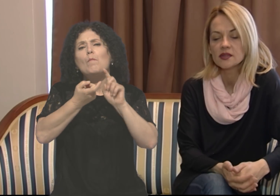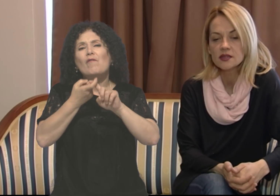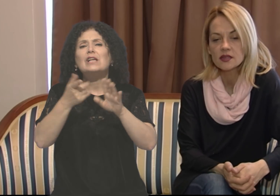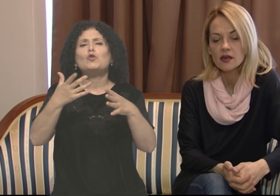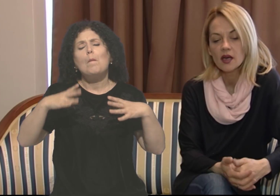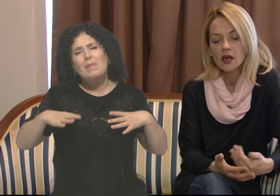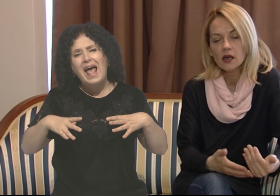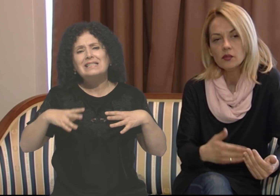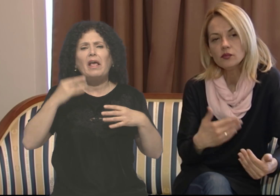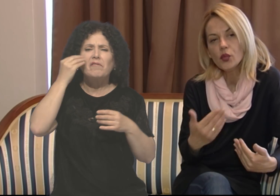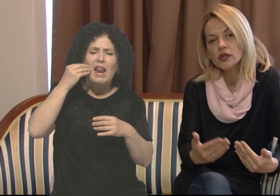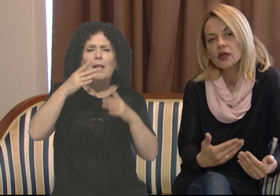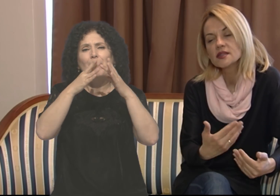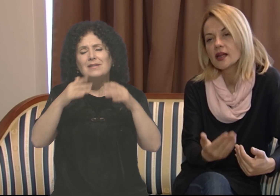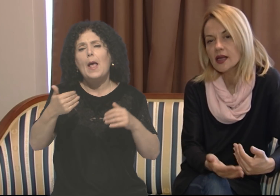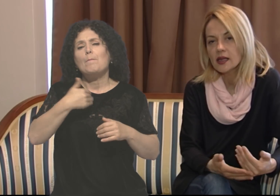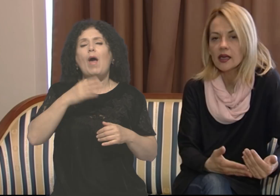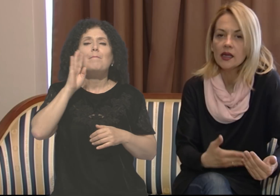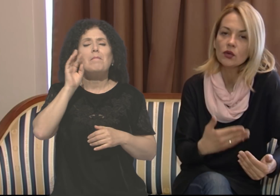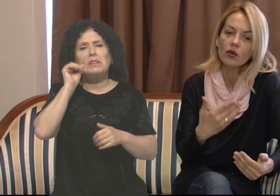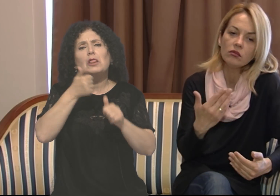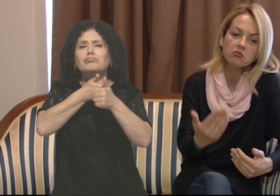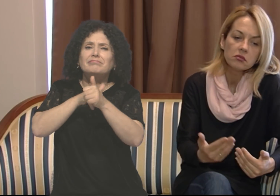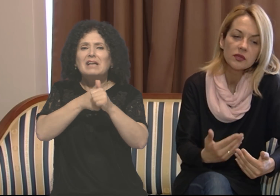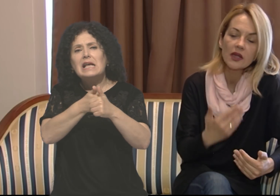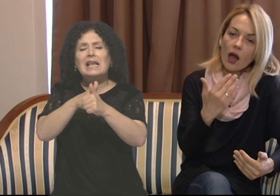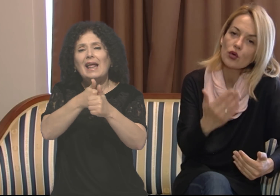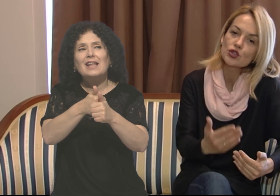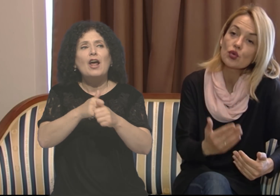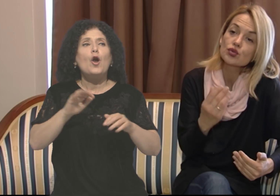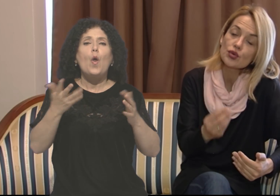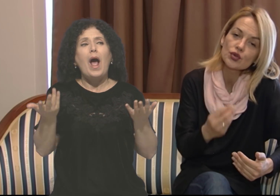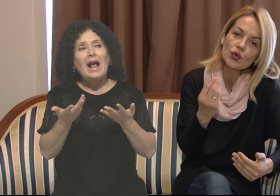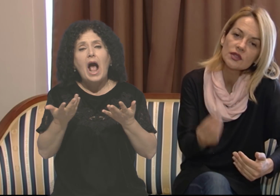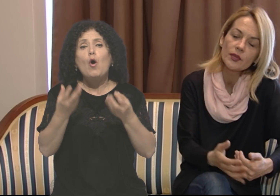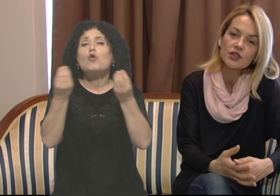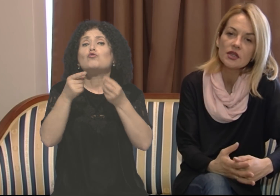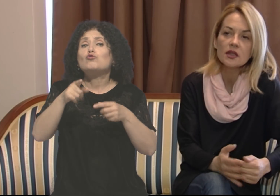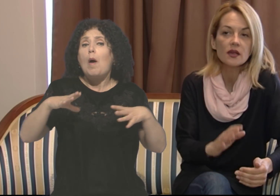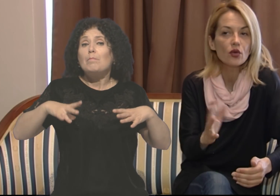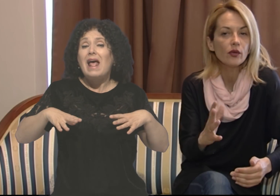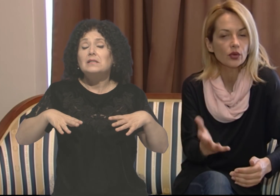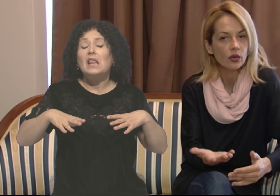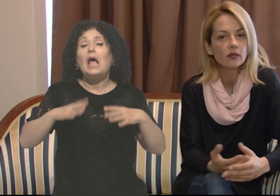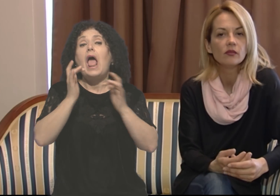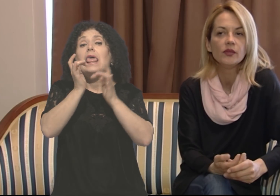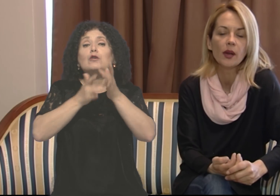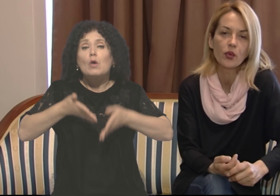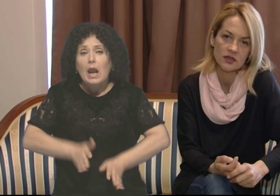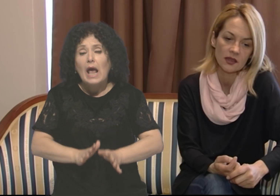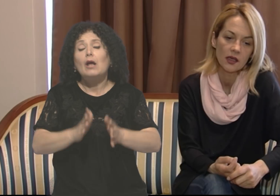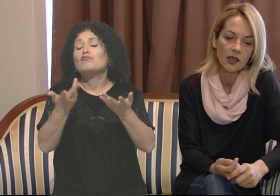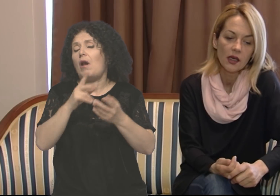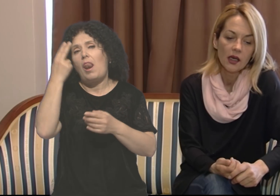религијата и празниците, моите ги следале, но како, што, зошто и кои си причините недоволно